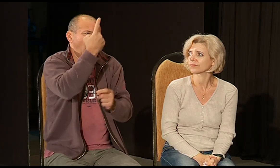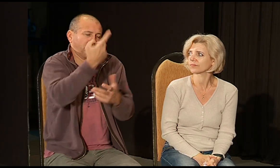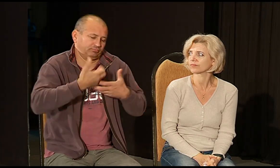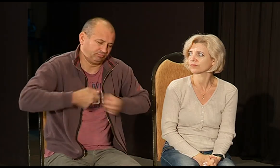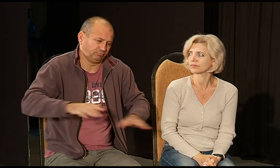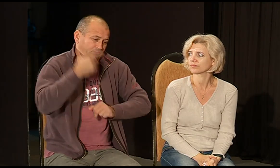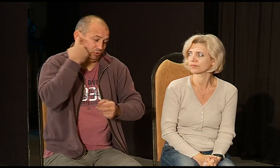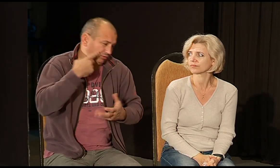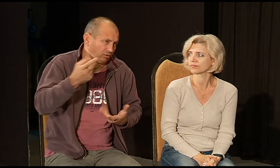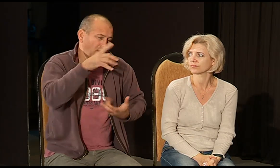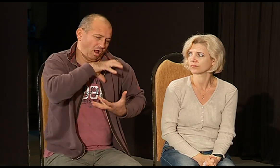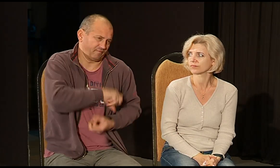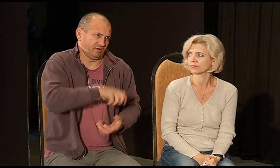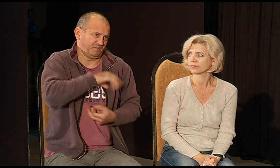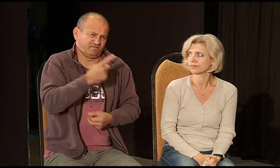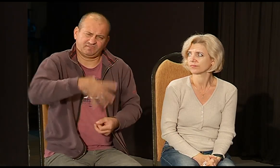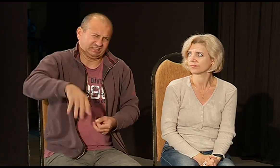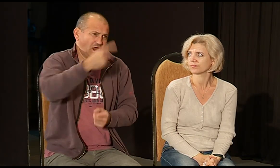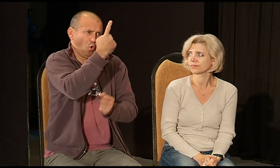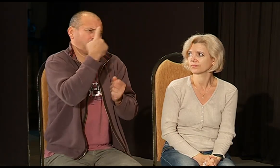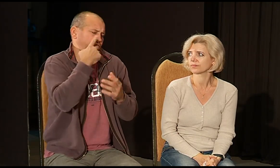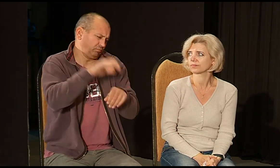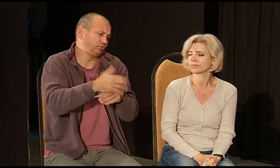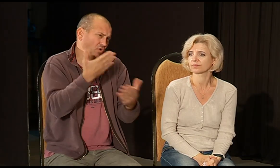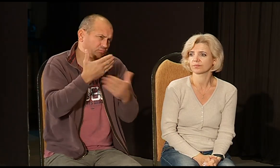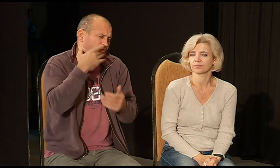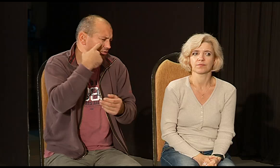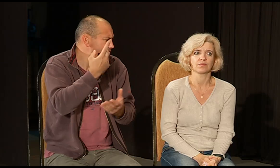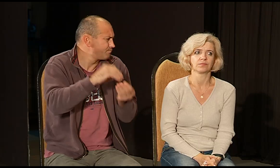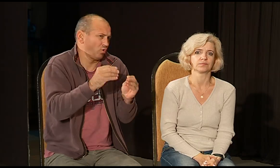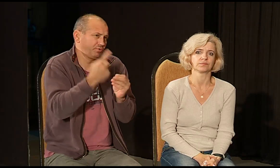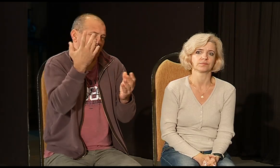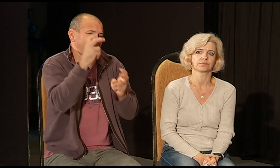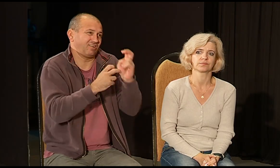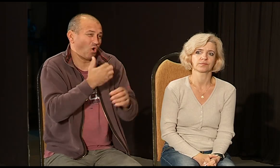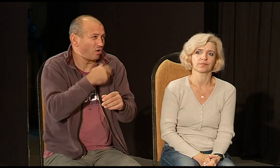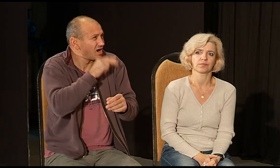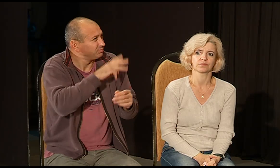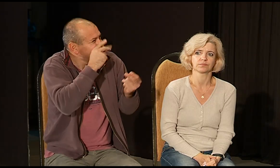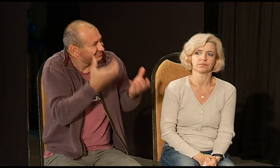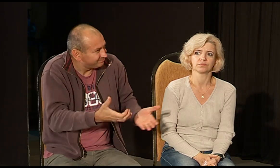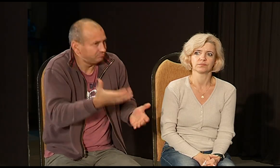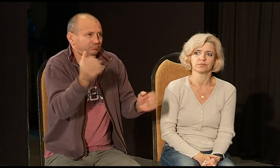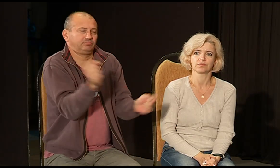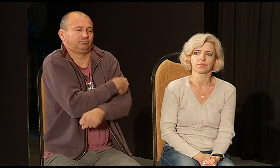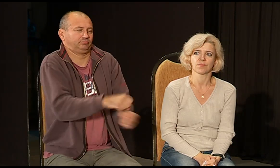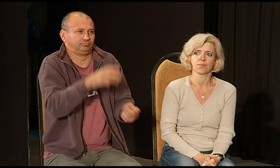acceptați de societate. Vreau să mă angajez la uzină undeva, la o fabrică de producere. Nu vrem la un